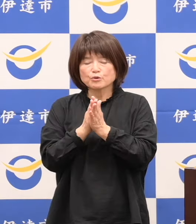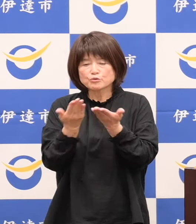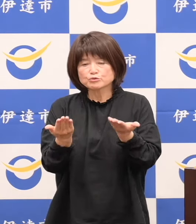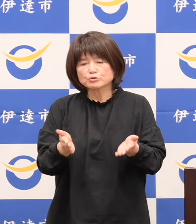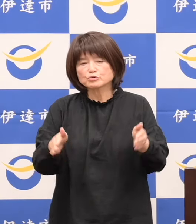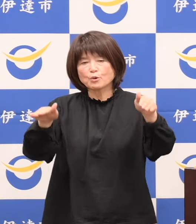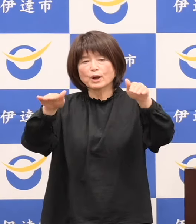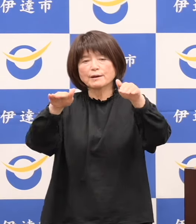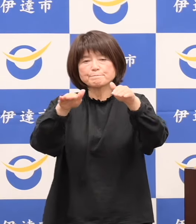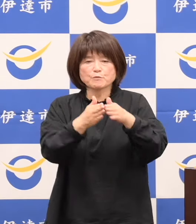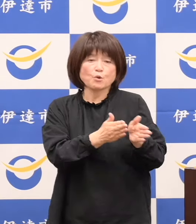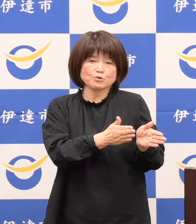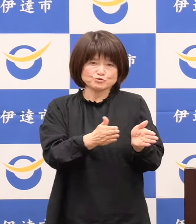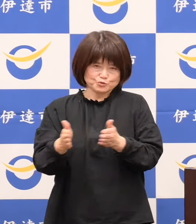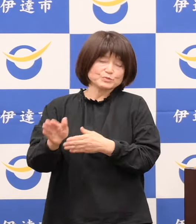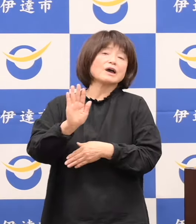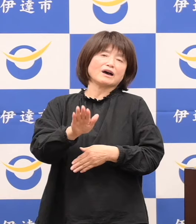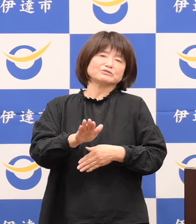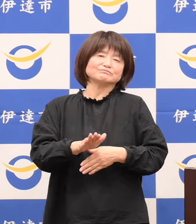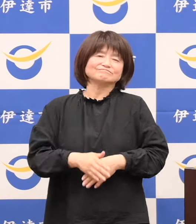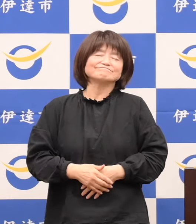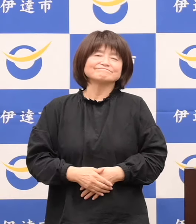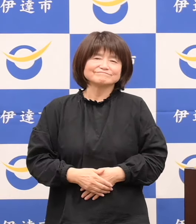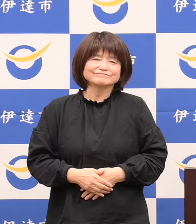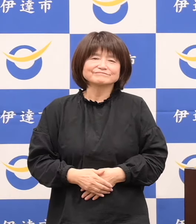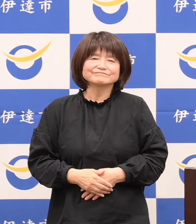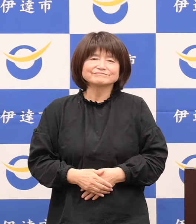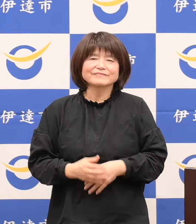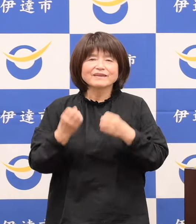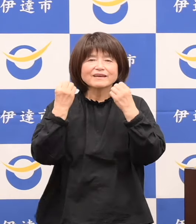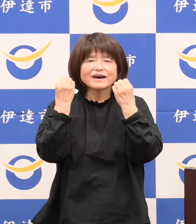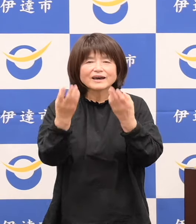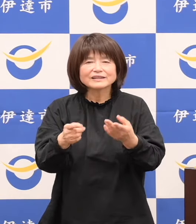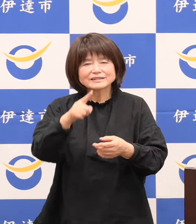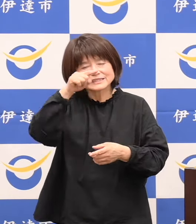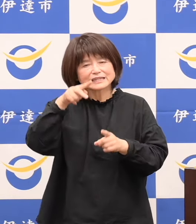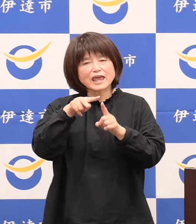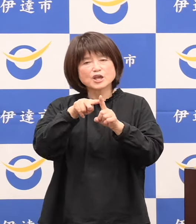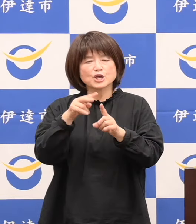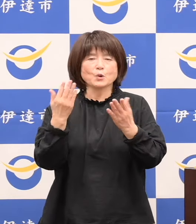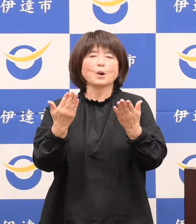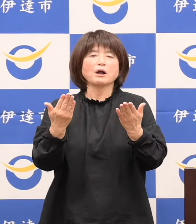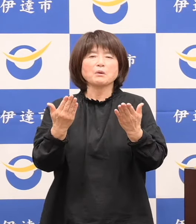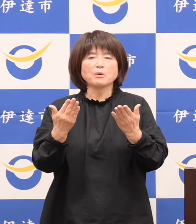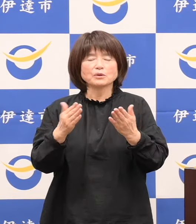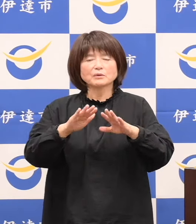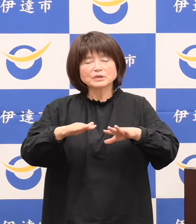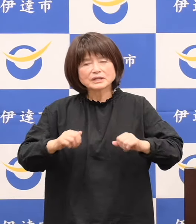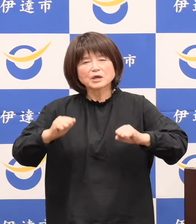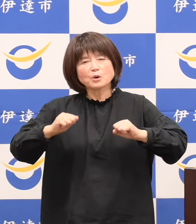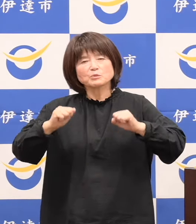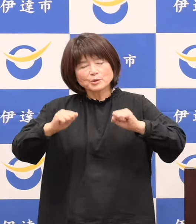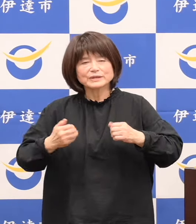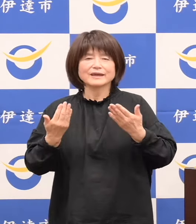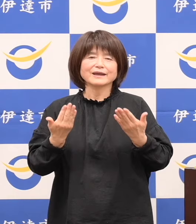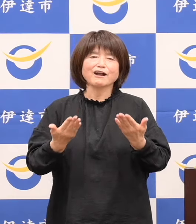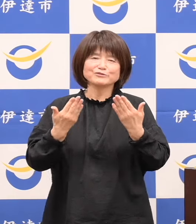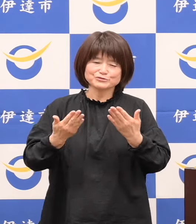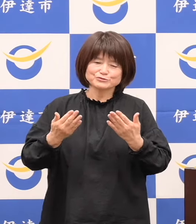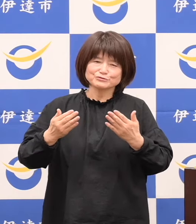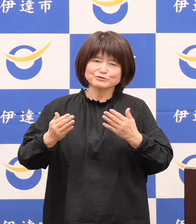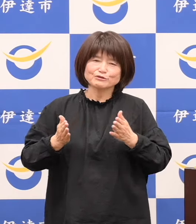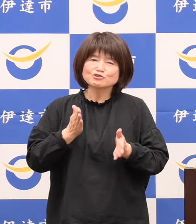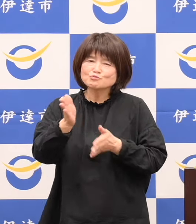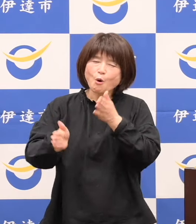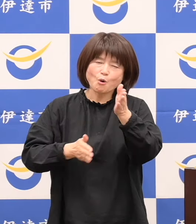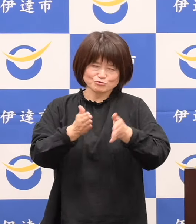整備をしたところでございます。この新しい伊達小学校で子どもたちがのびのびと学習そして運